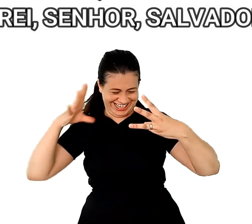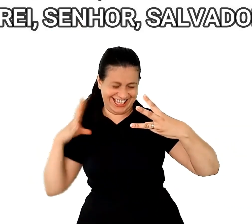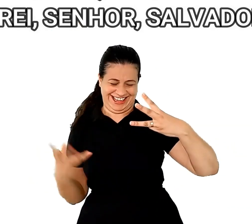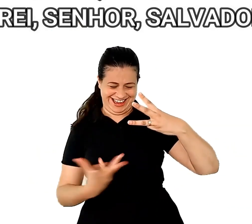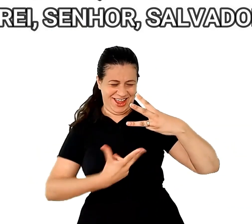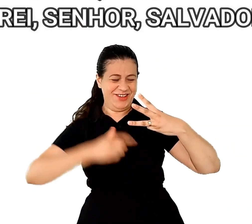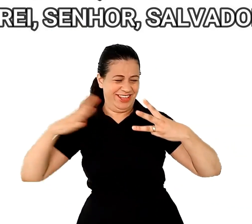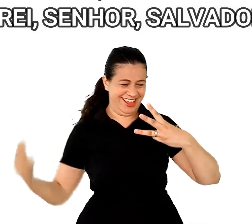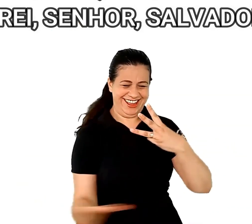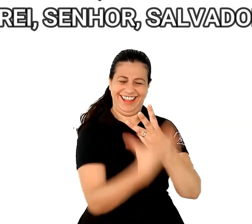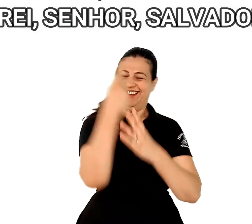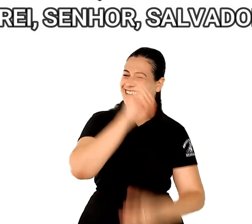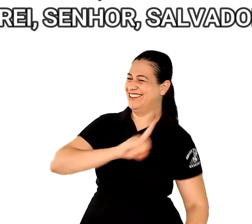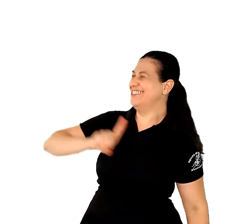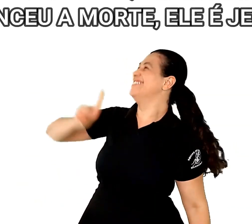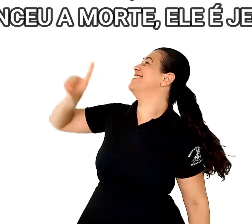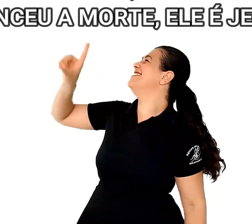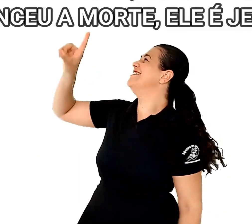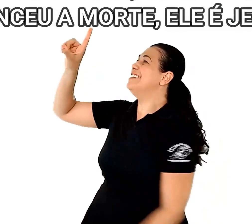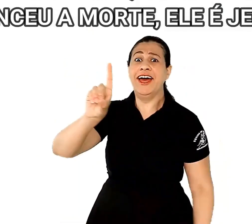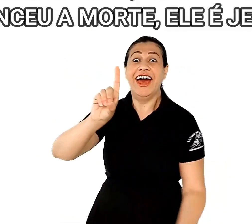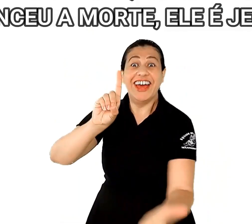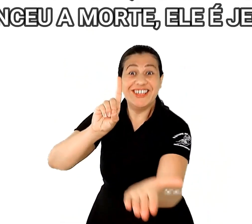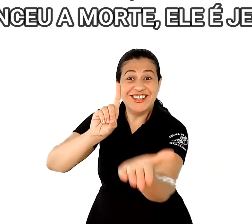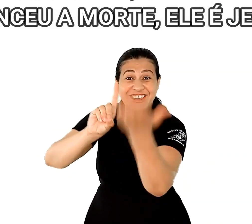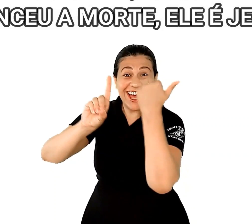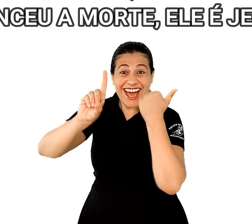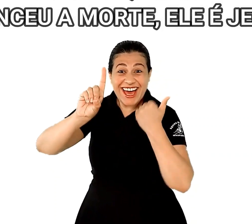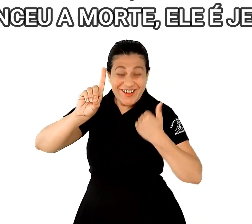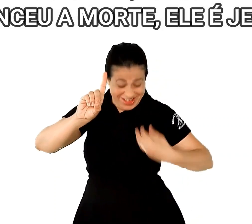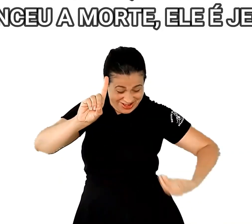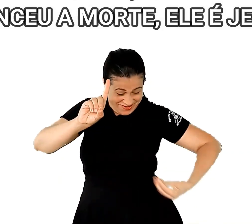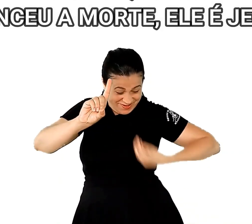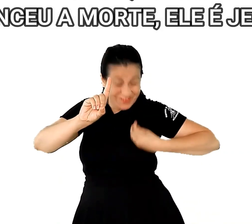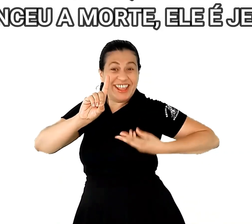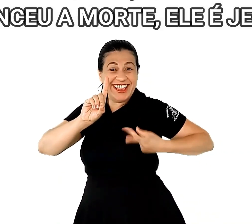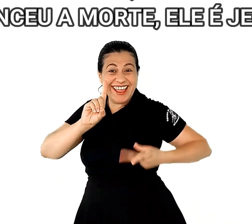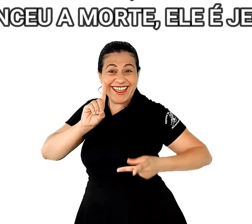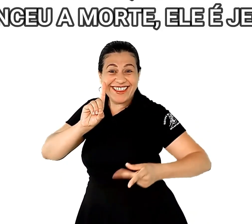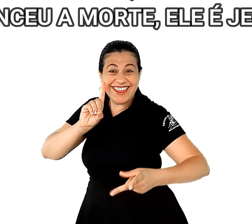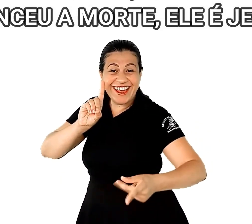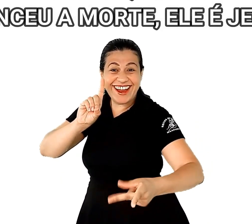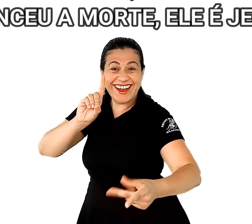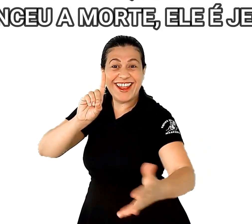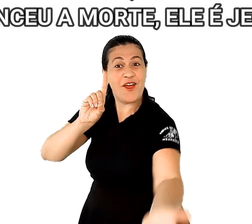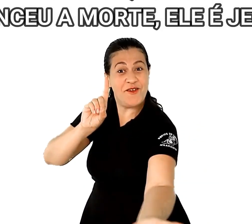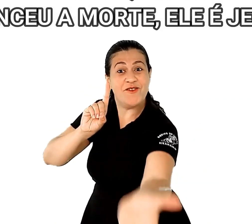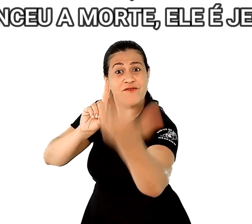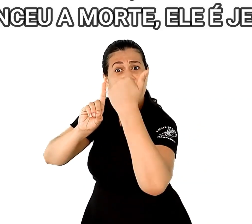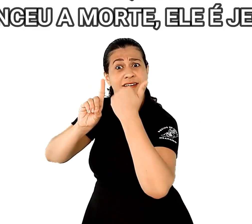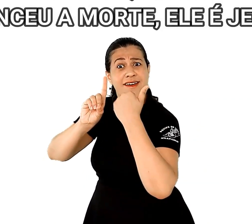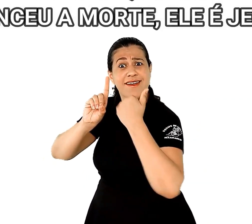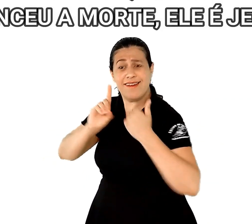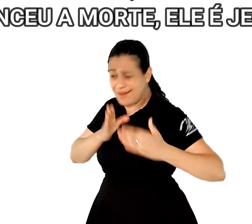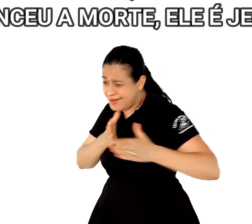Salvador, te chama pra vida, te chama pra luz.